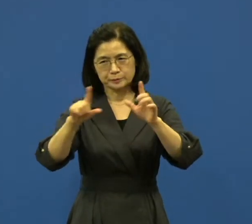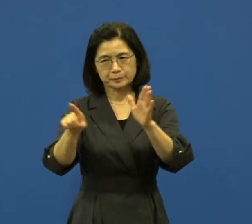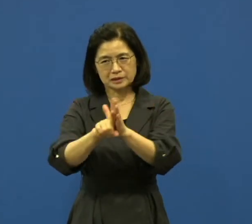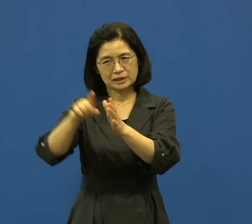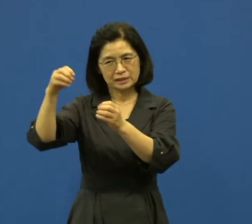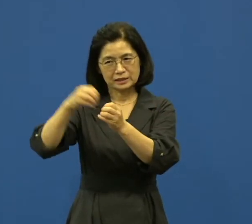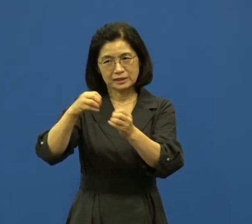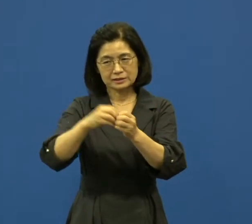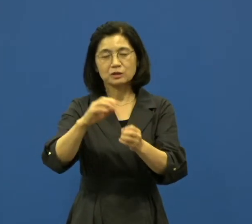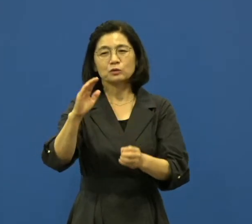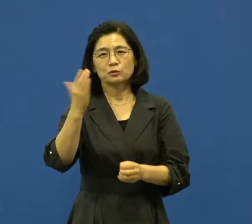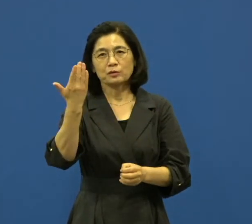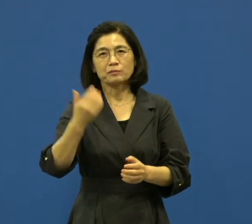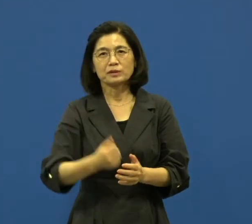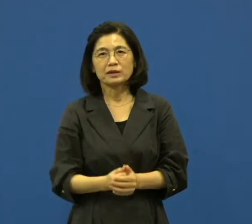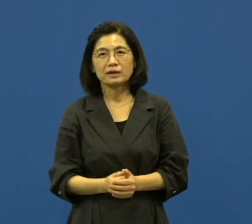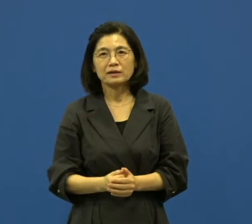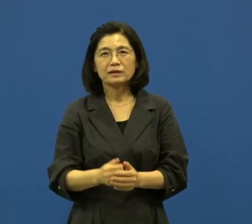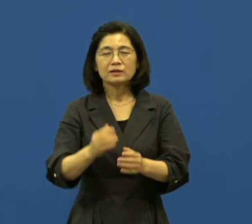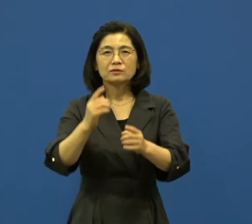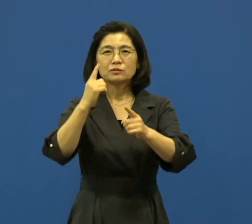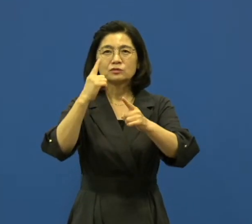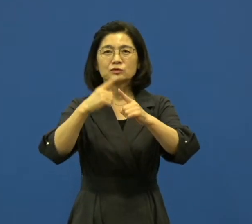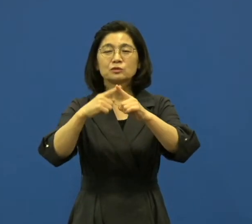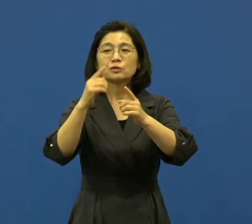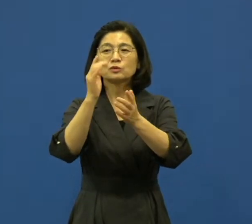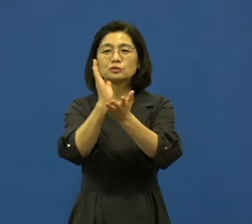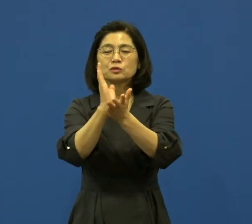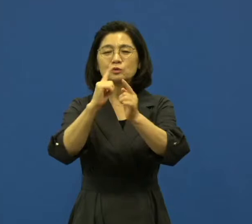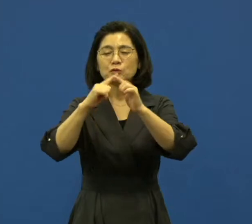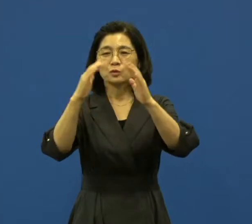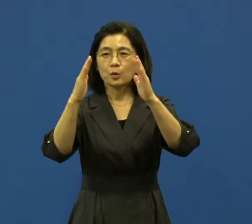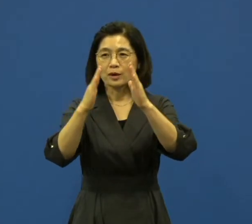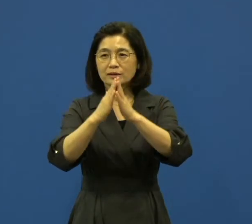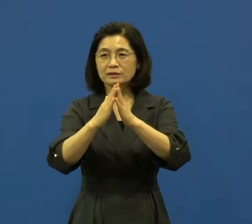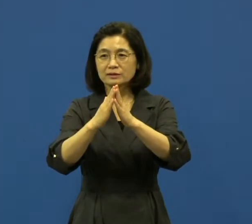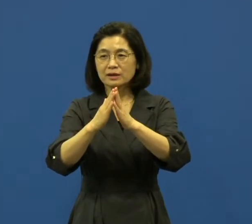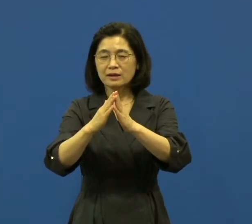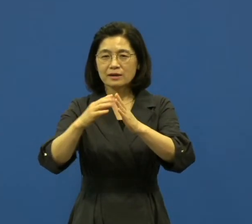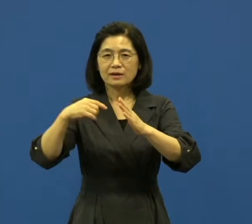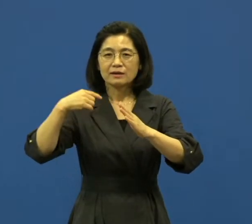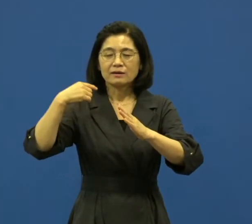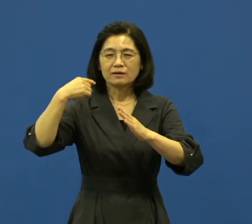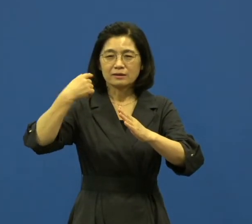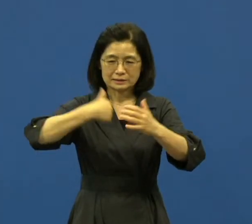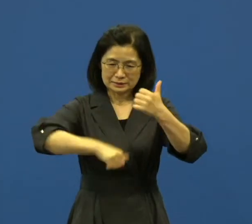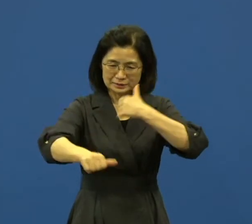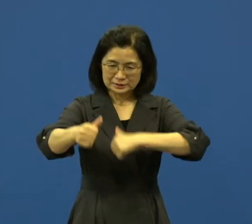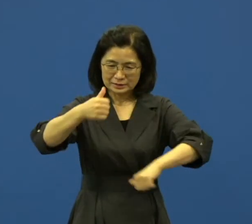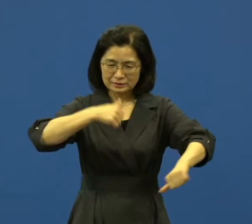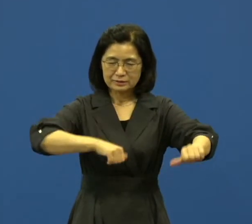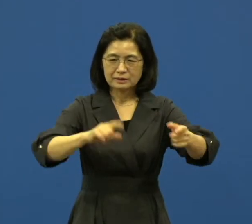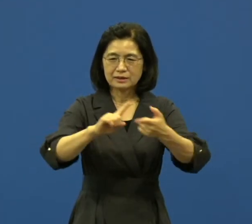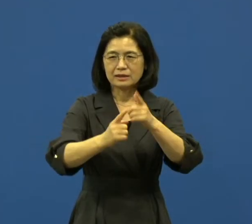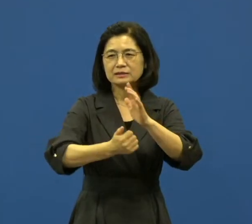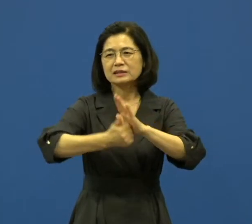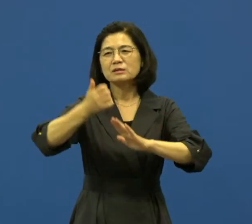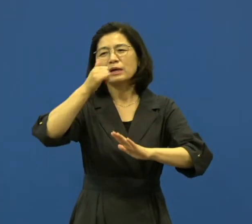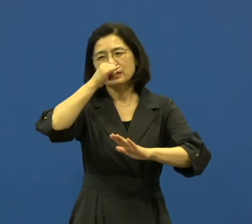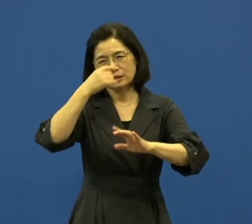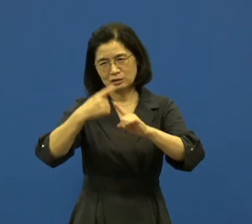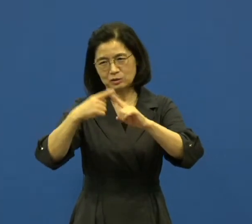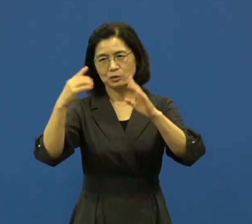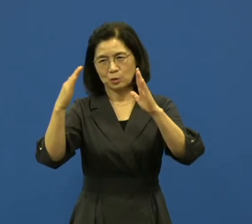교회는 다음 세대가 참 희망이 있습니다. 얼마나 은혜를 많이 받는지 이번에도 수련회 때